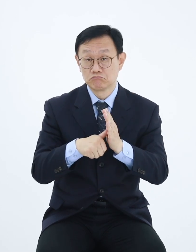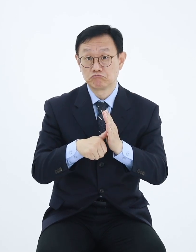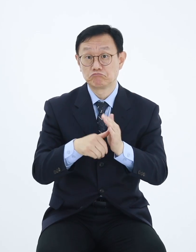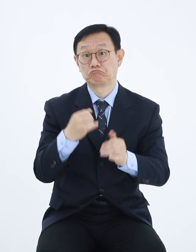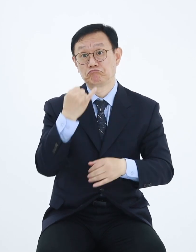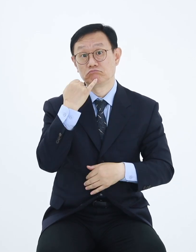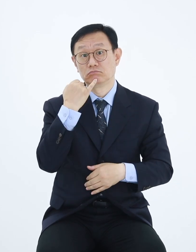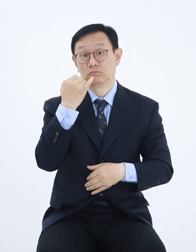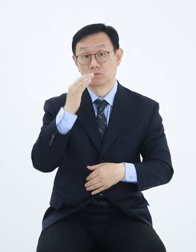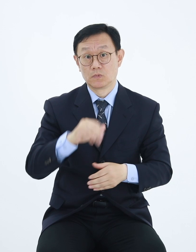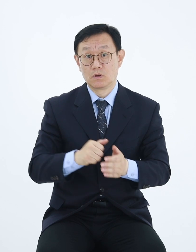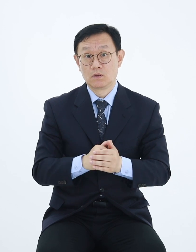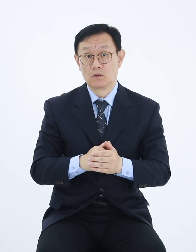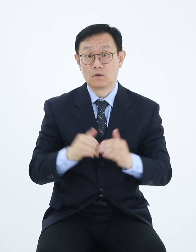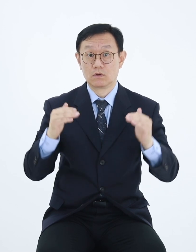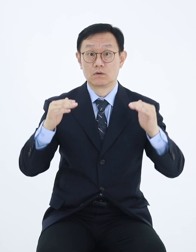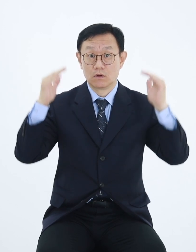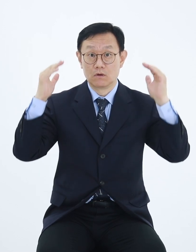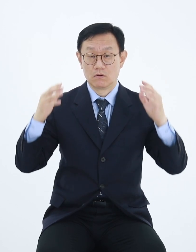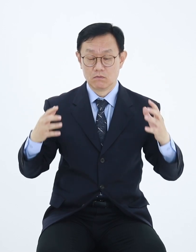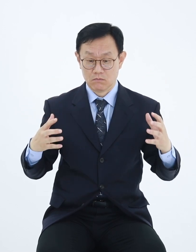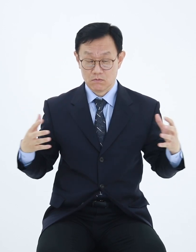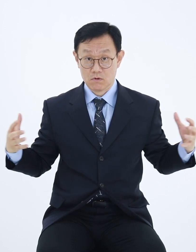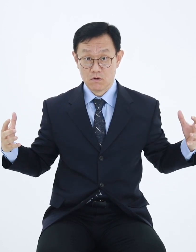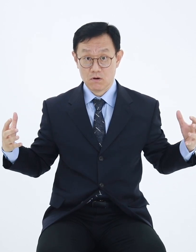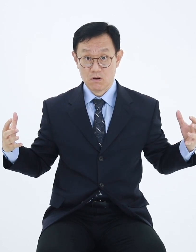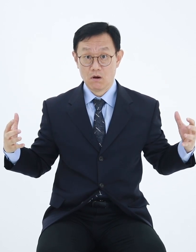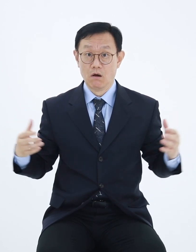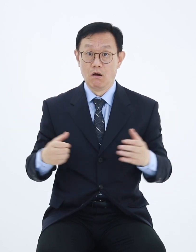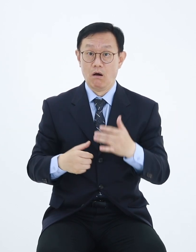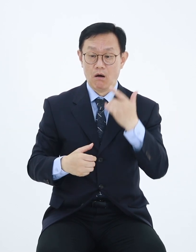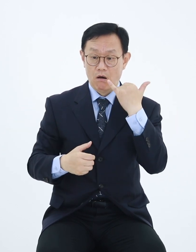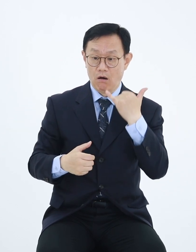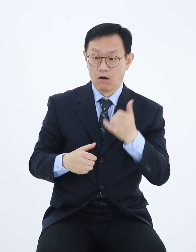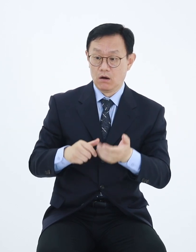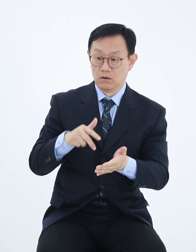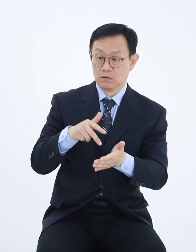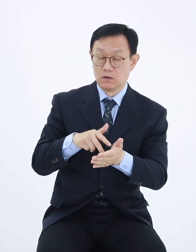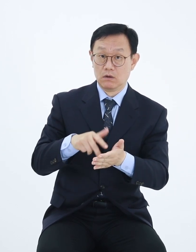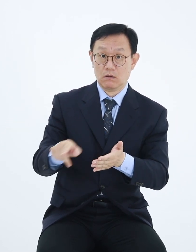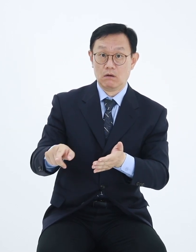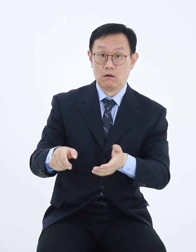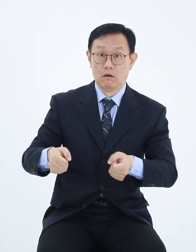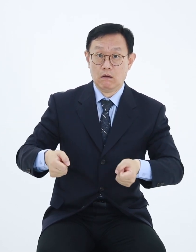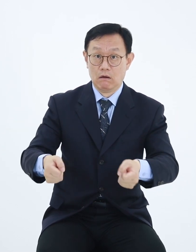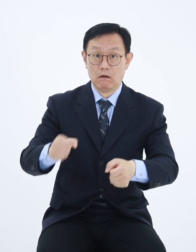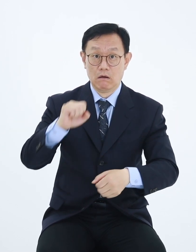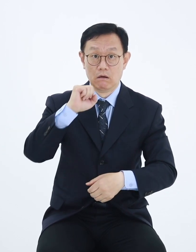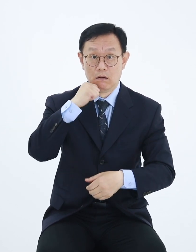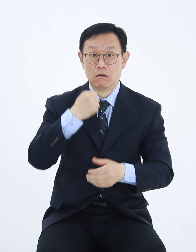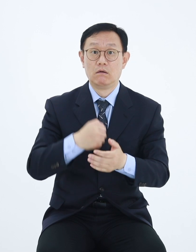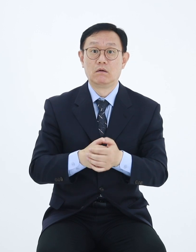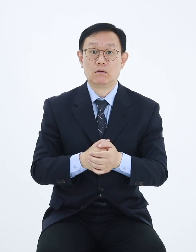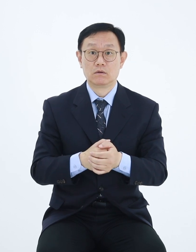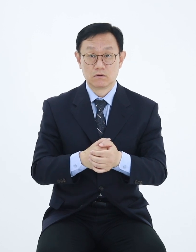자라면서 몸이 커지자 부모님은 더욱 힘들어졌습니다 특히 눈이나